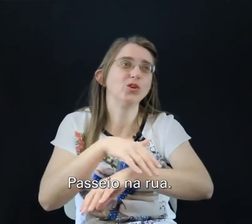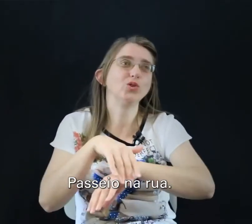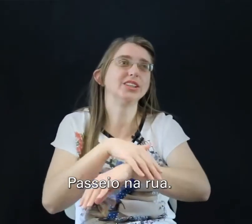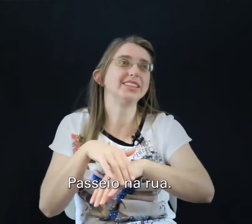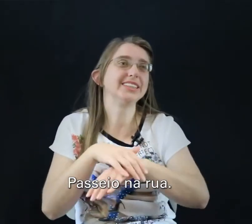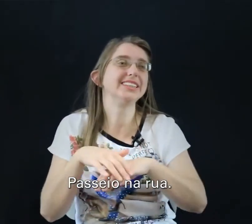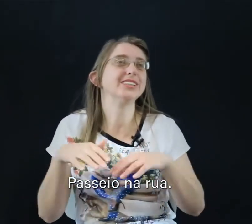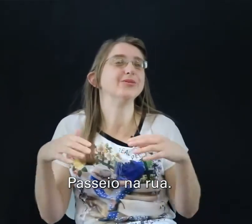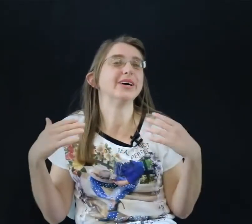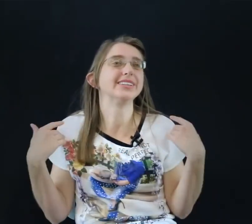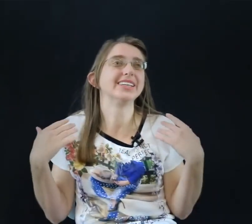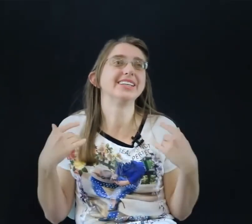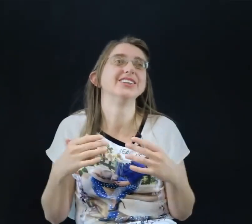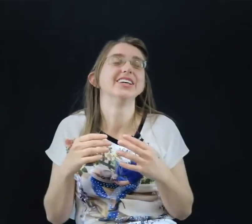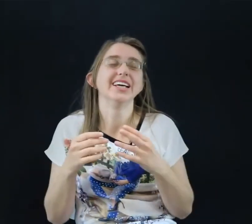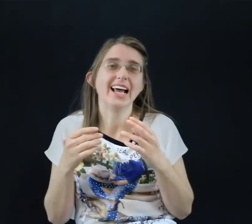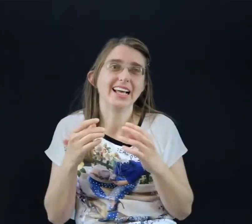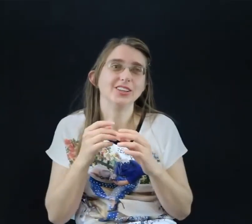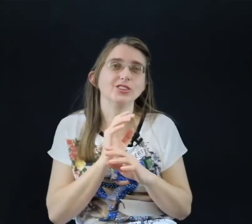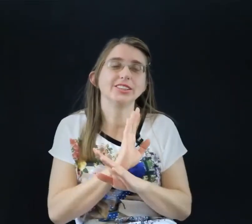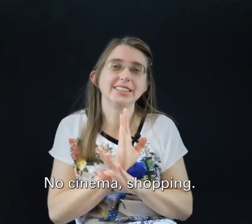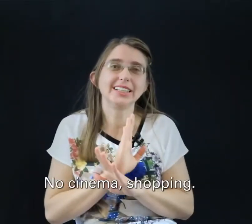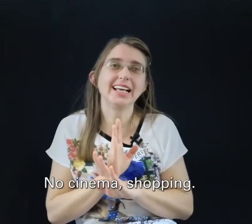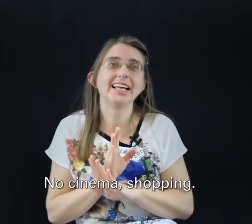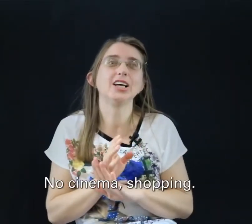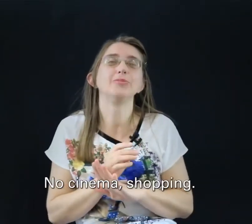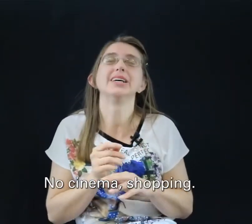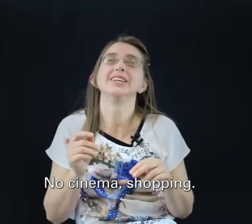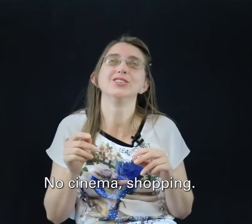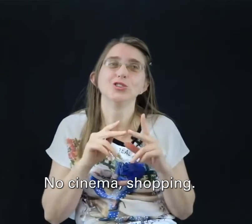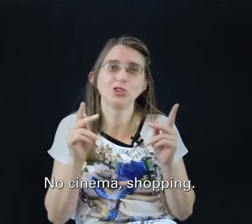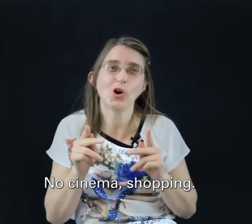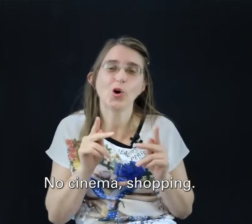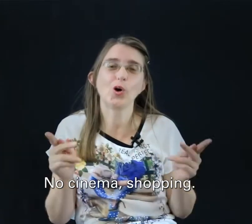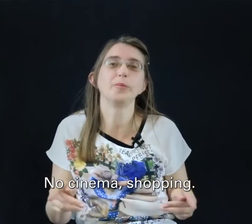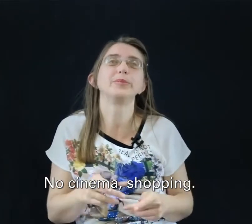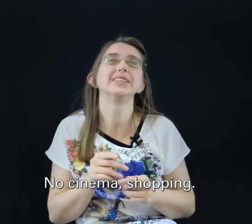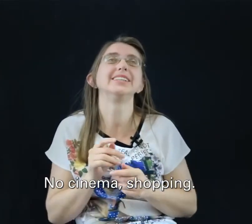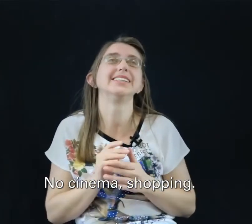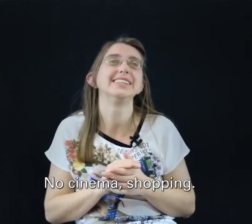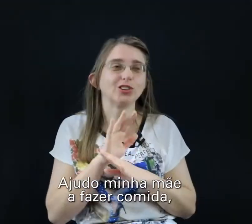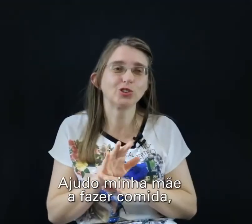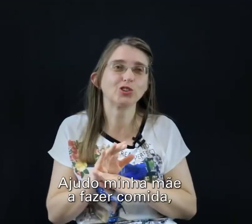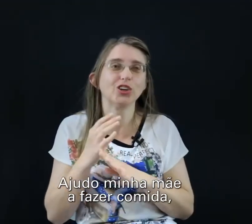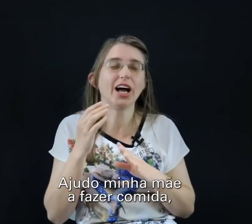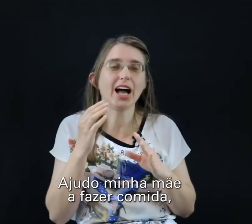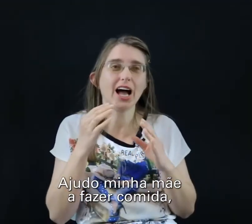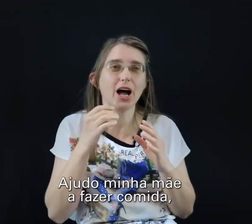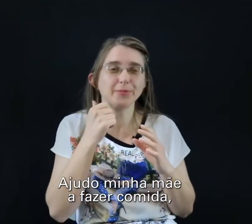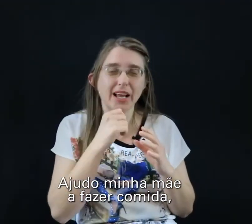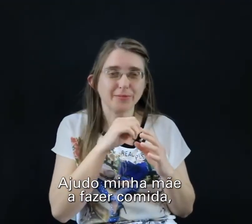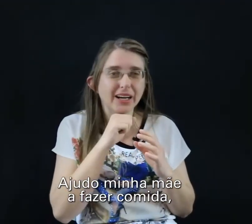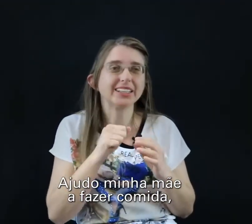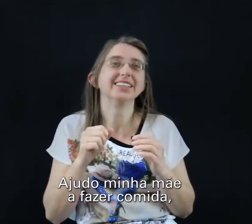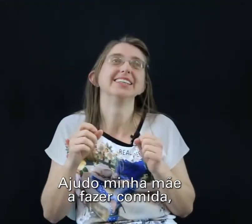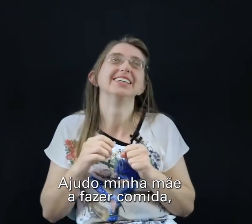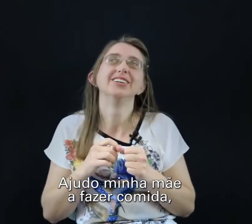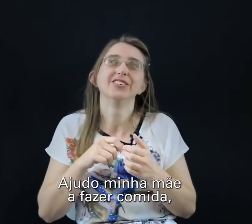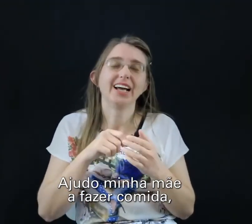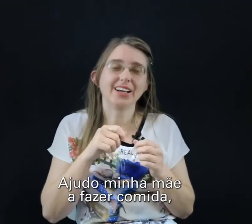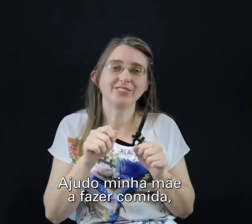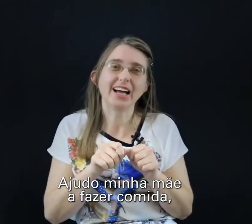passeio na rua, assim, passeio, no cinema, no shopping. Ajudo a minha